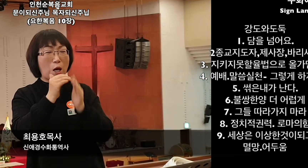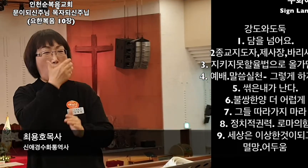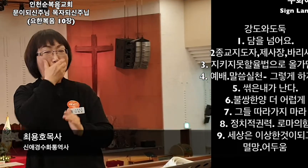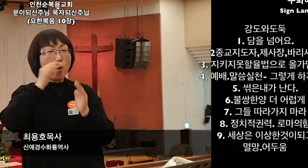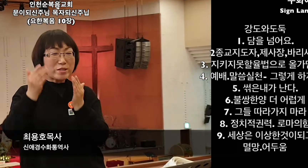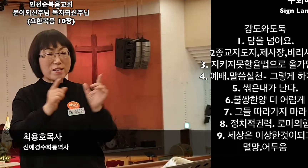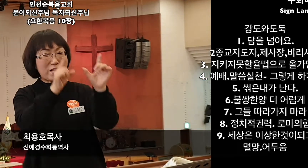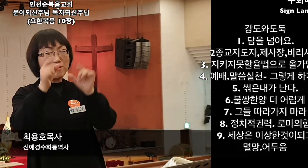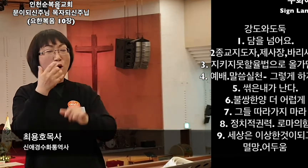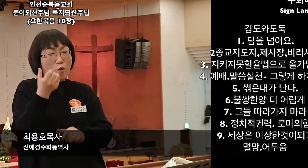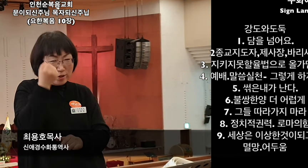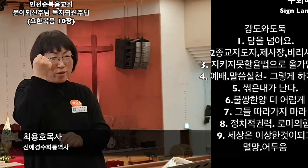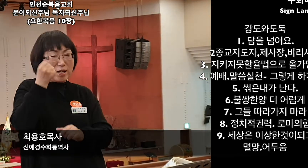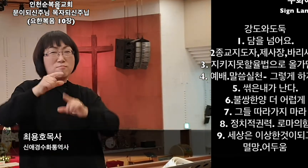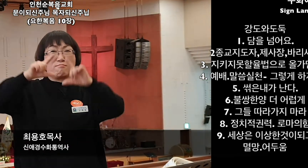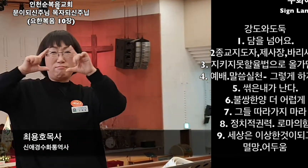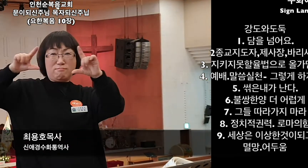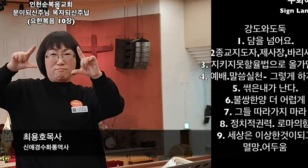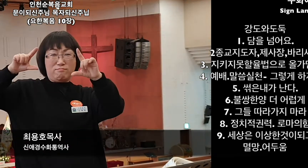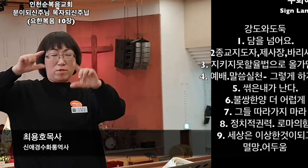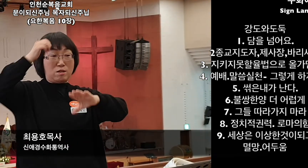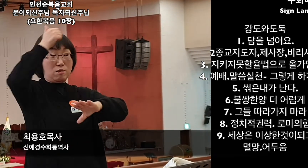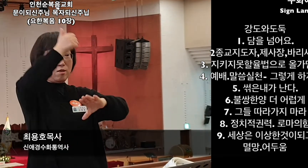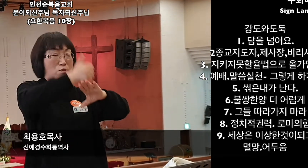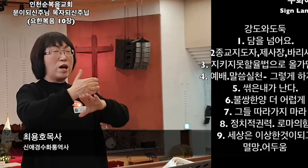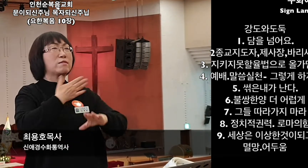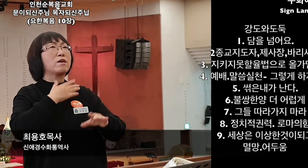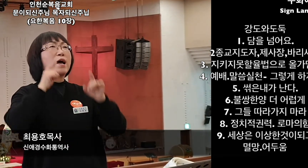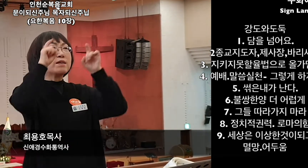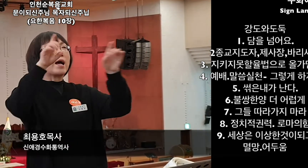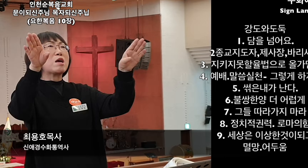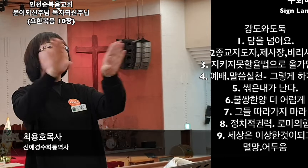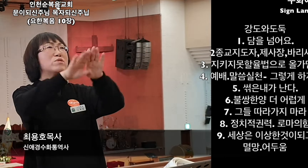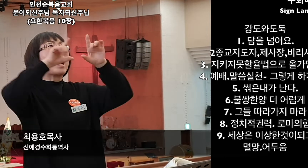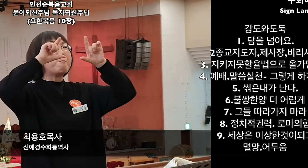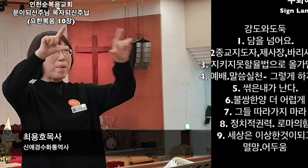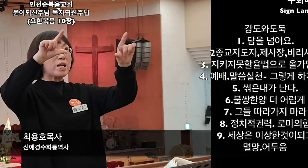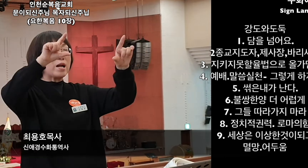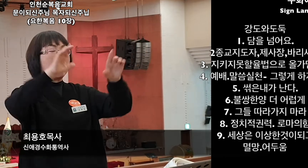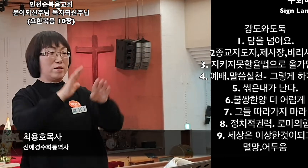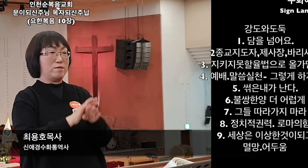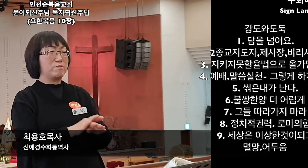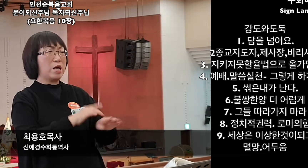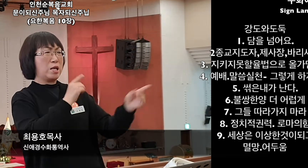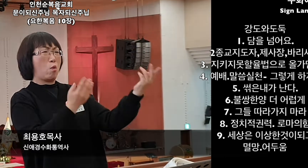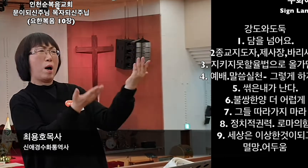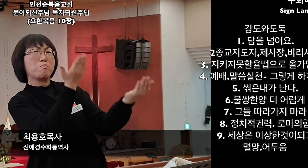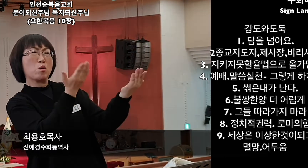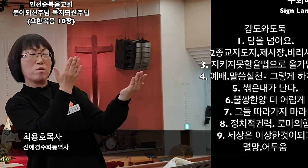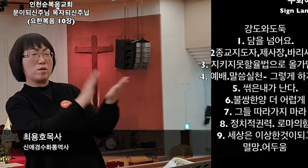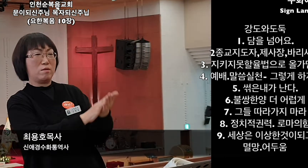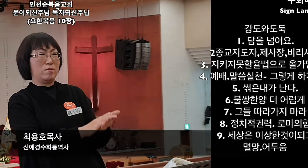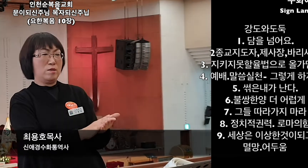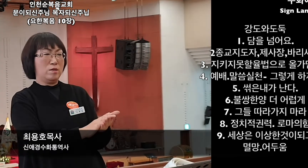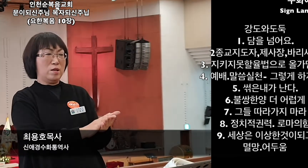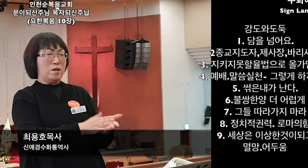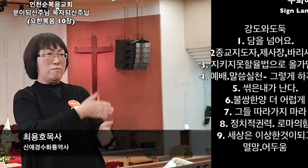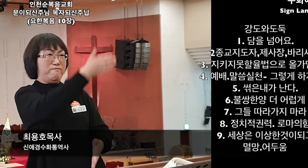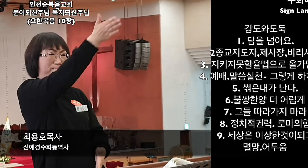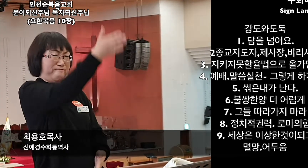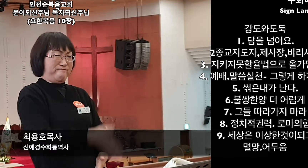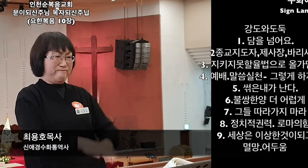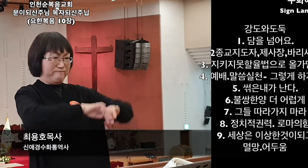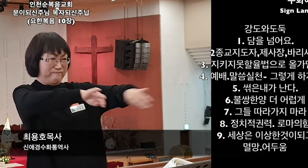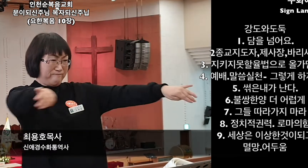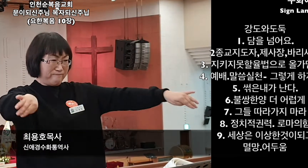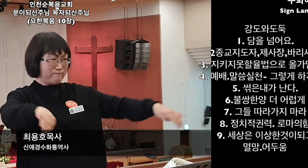복된 삶을 얻을 거라고. 결국 나는 양의 문이다라고 얘기하시는 말씀은 대비적인 말씀입니다. 과격해요. 선을 확 긋는